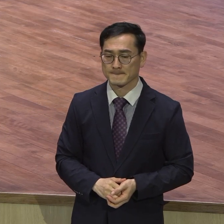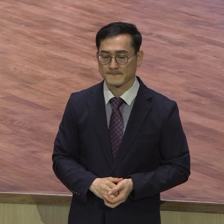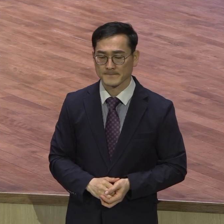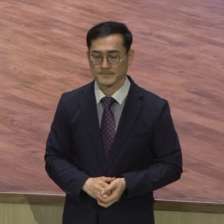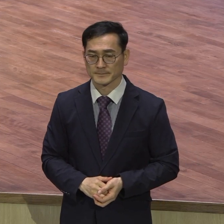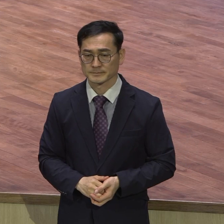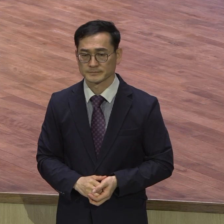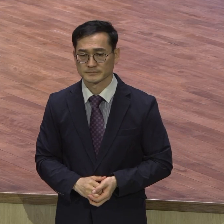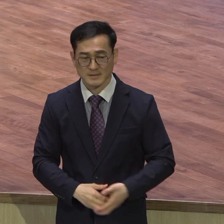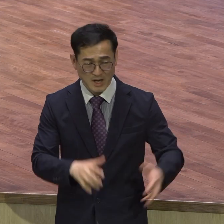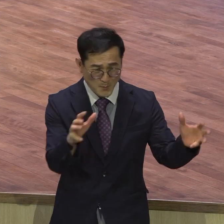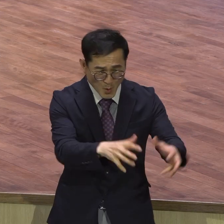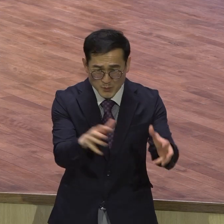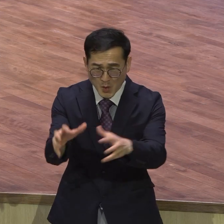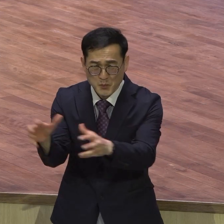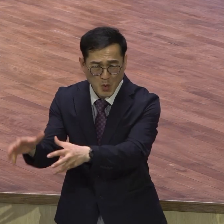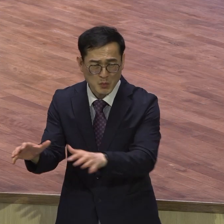중단시키고 있어요.